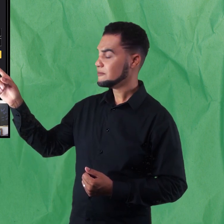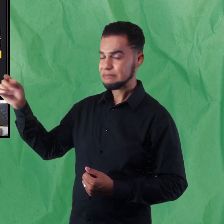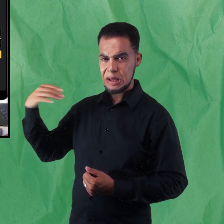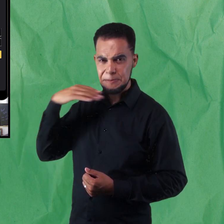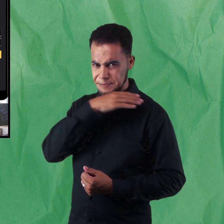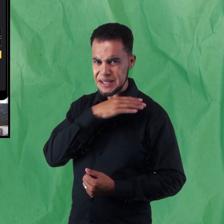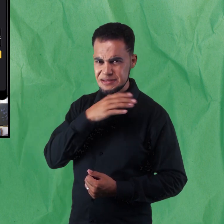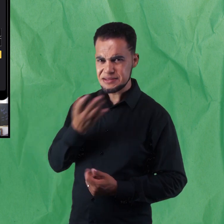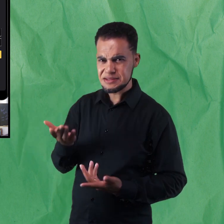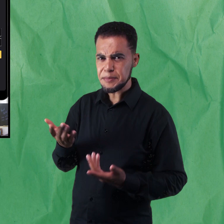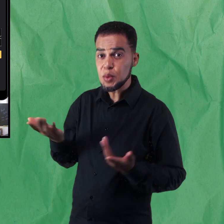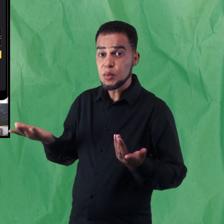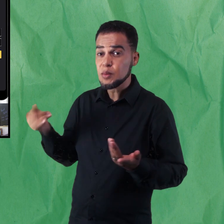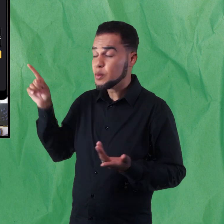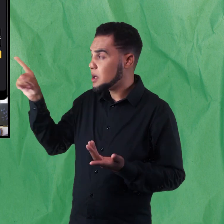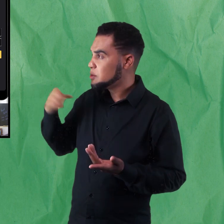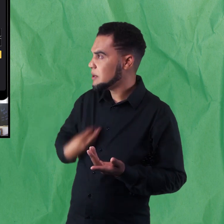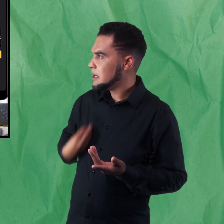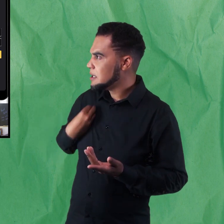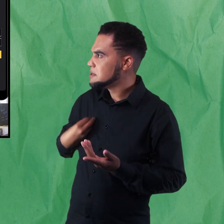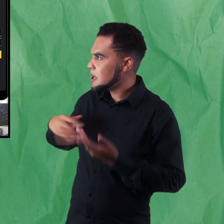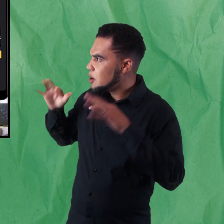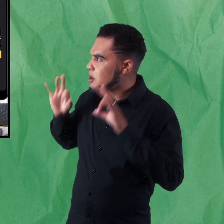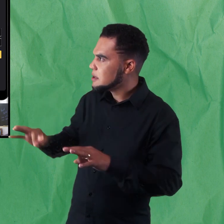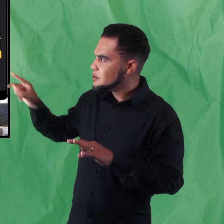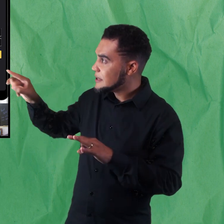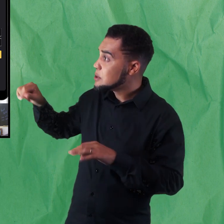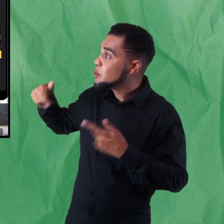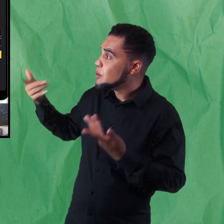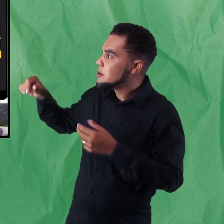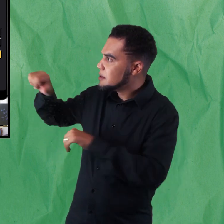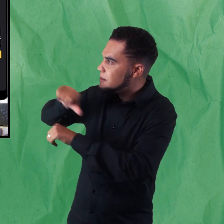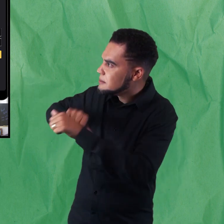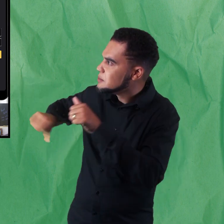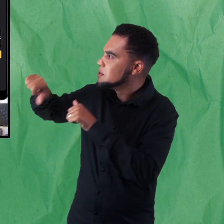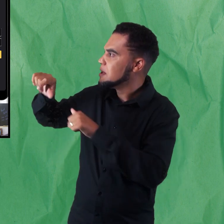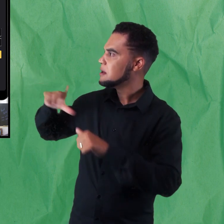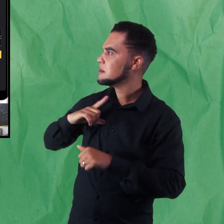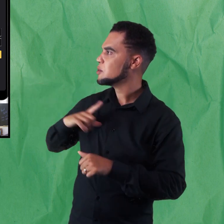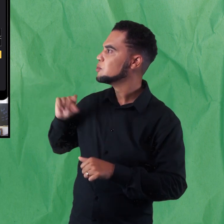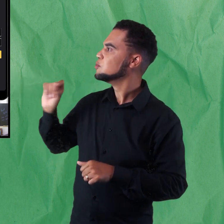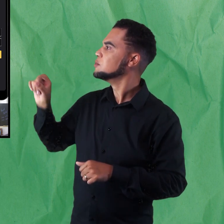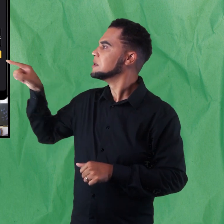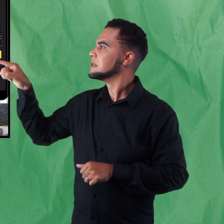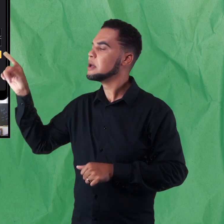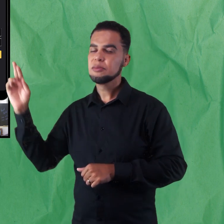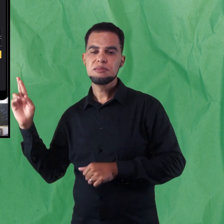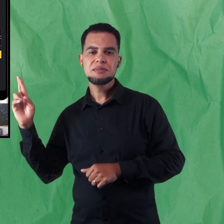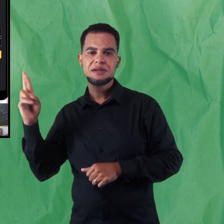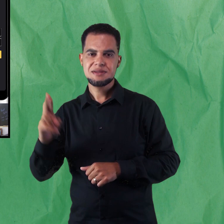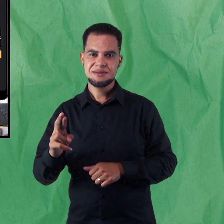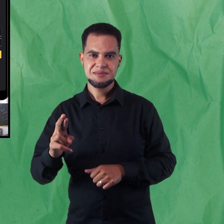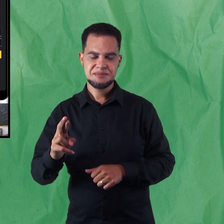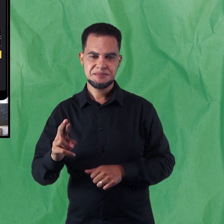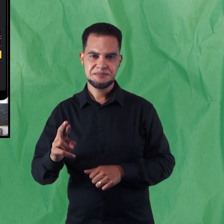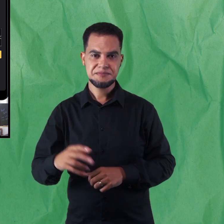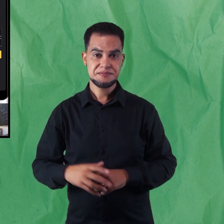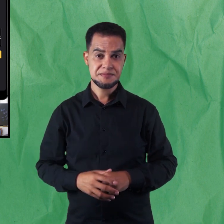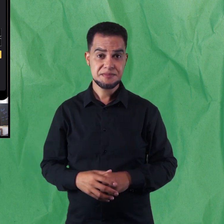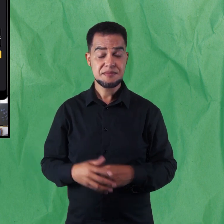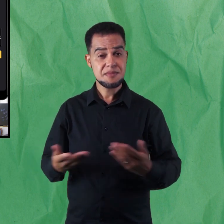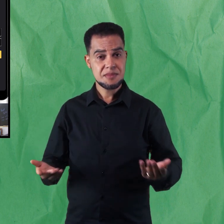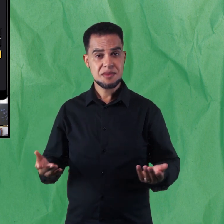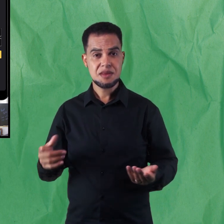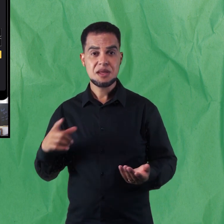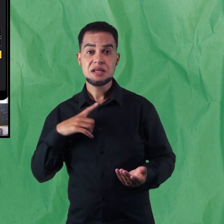o estado aqui de autenticação da minha aplicação mudar, eu vou ter o quê? Uma response, né?